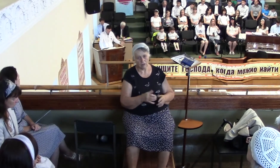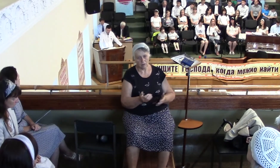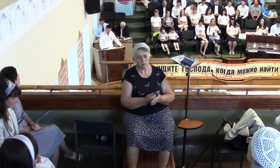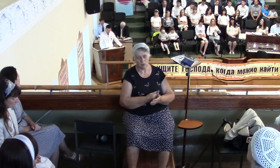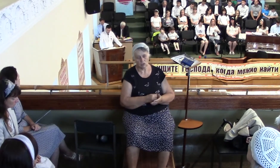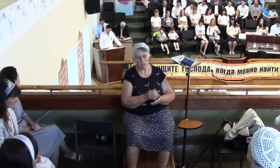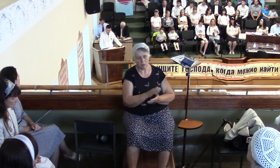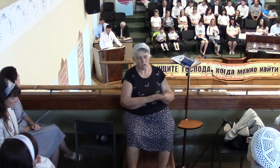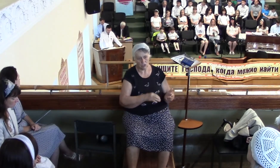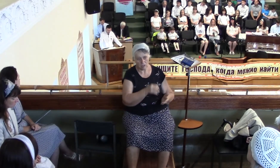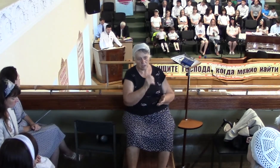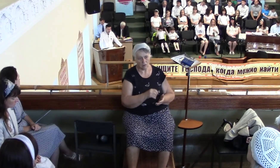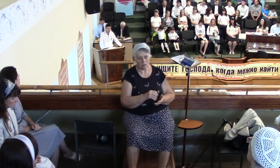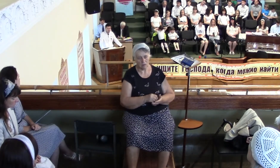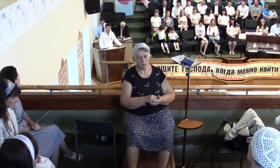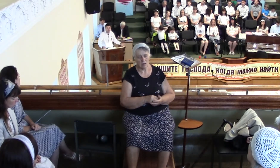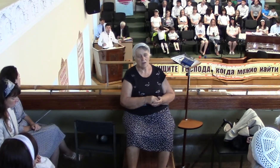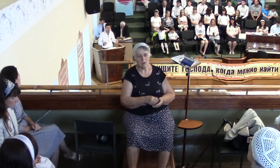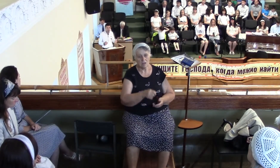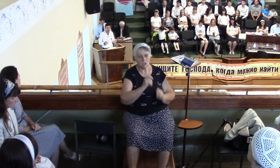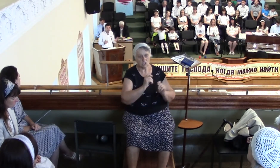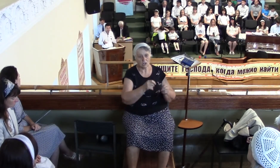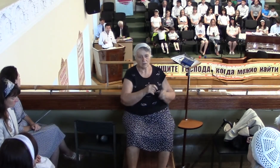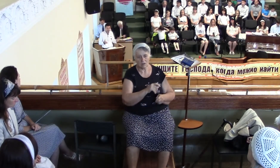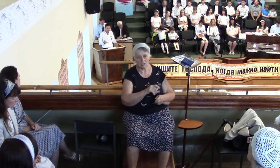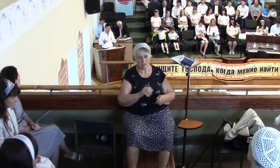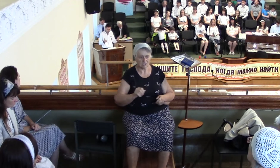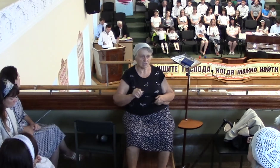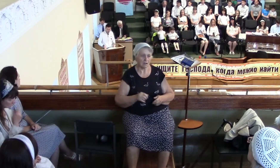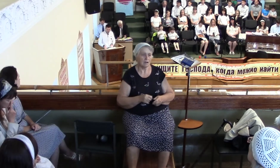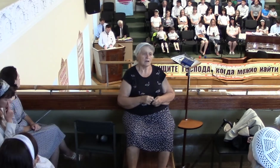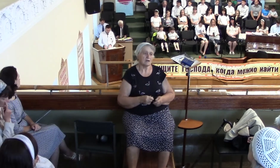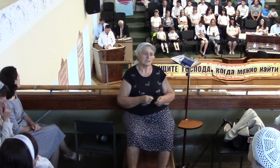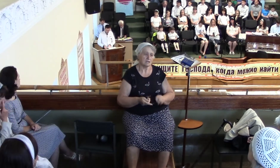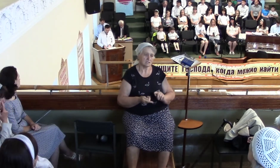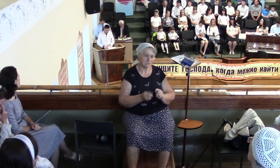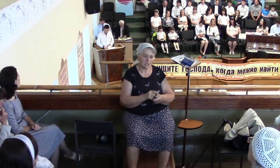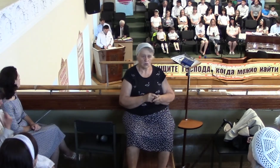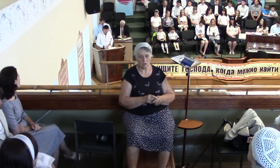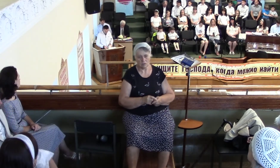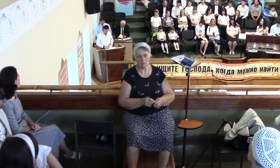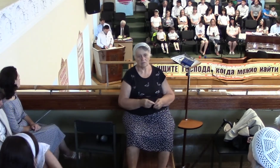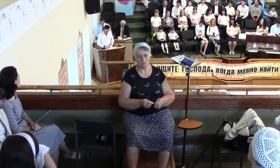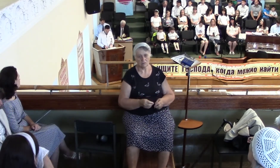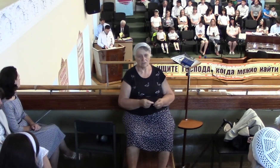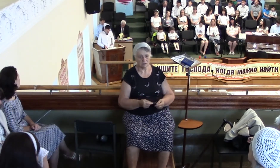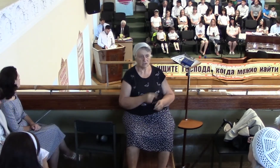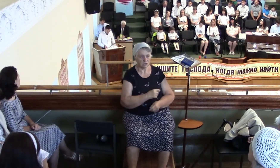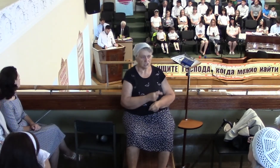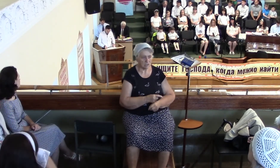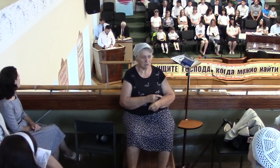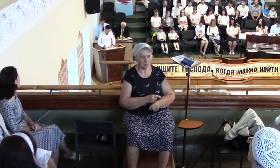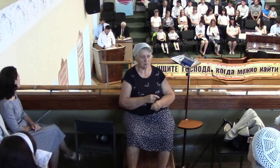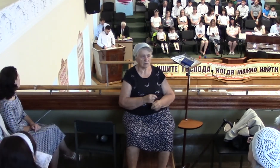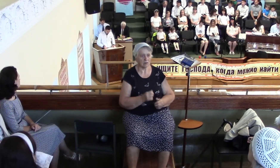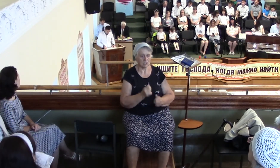и искупление. И жертва Христа становится действенной благодаря вере человека. 1 Тимофея 2